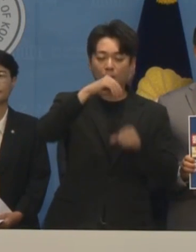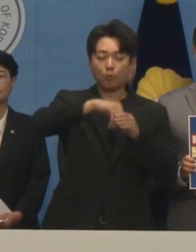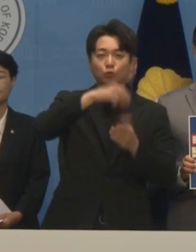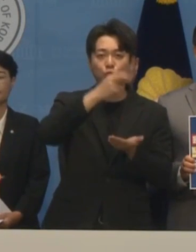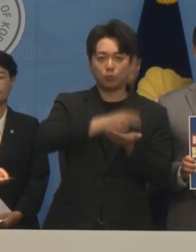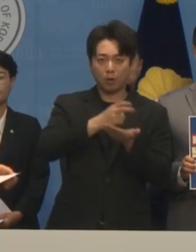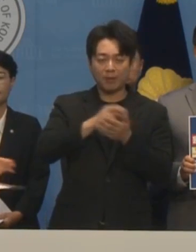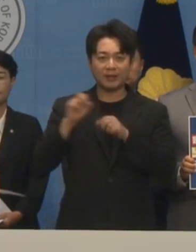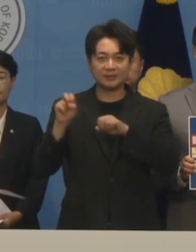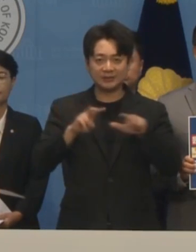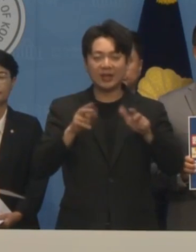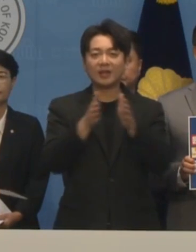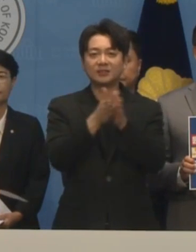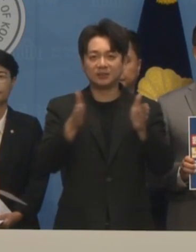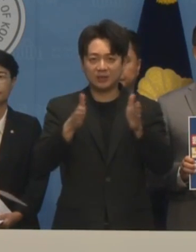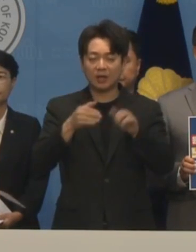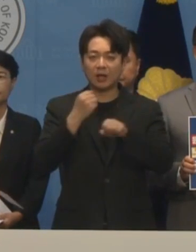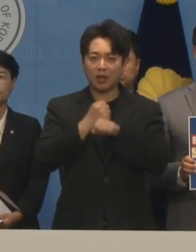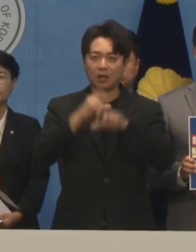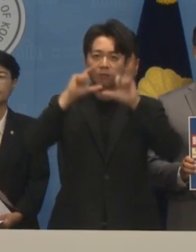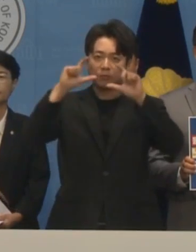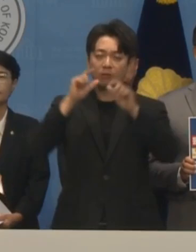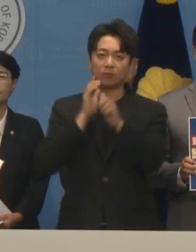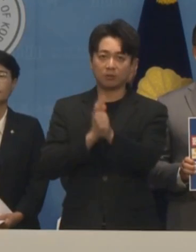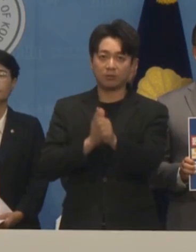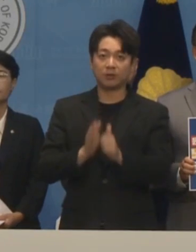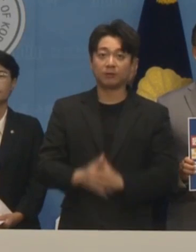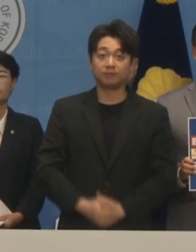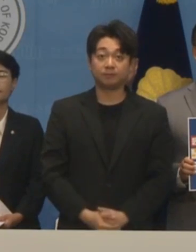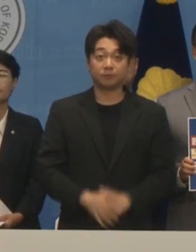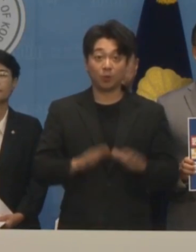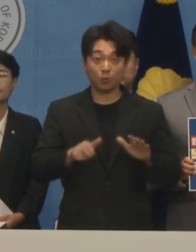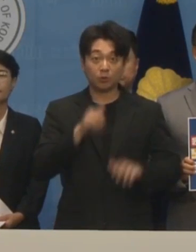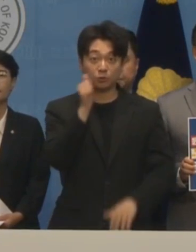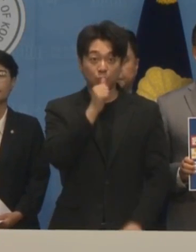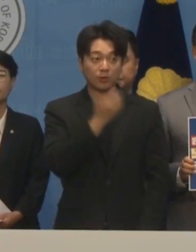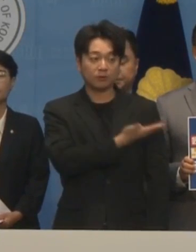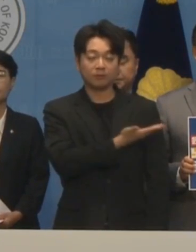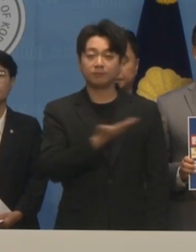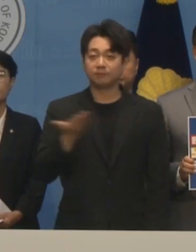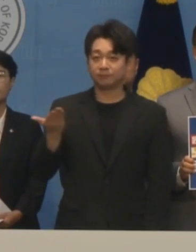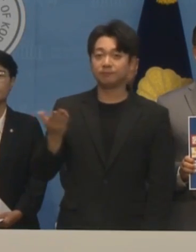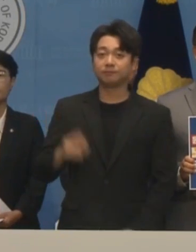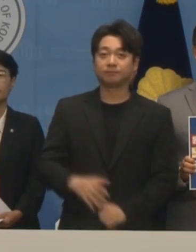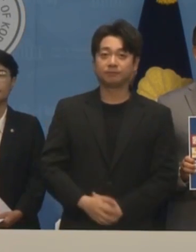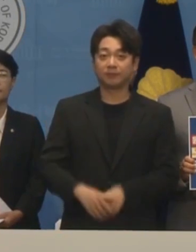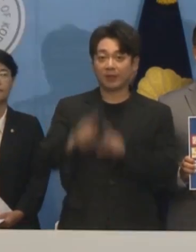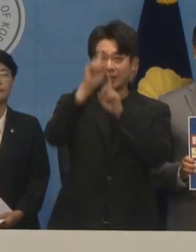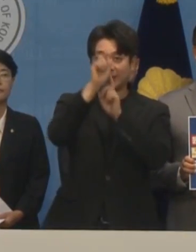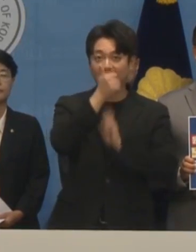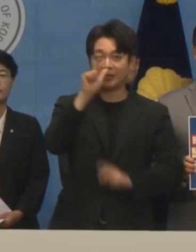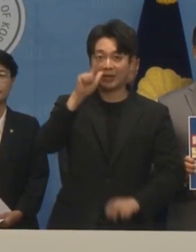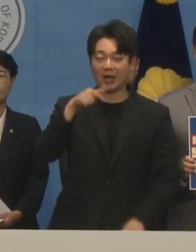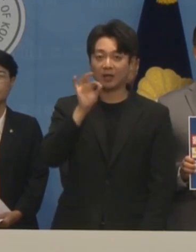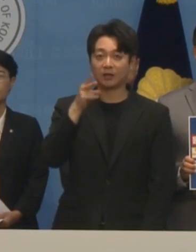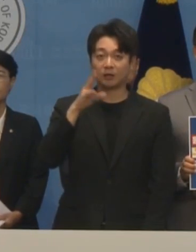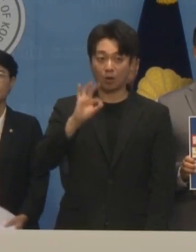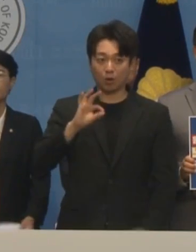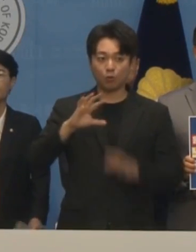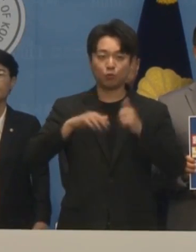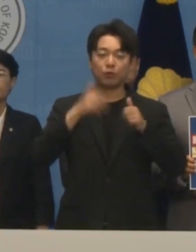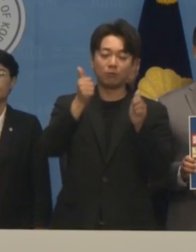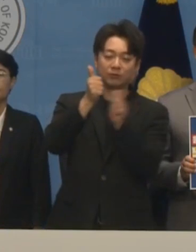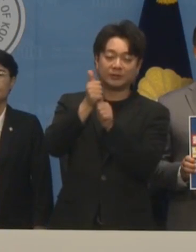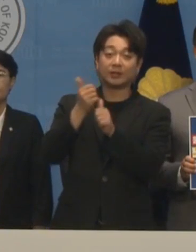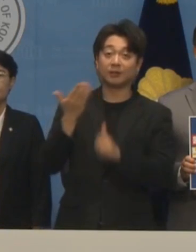공포를 촉구합니다. 기자회견 참석자를 말씀드리겠습니다. 이하경 국회 부의장님 참석하셨습니다.